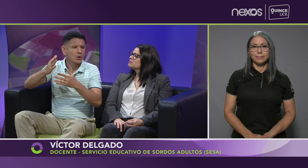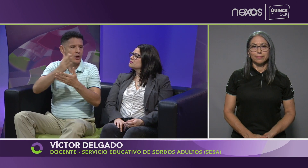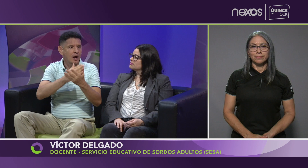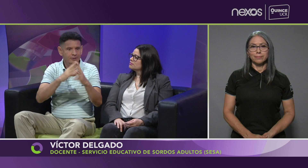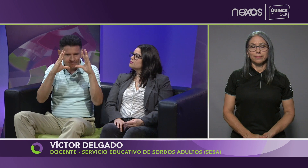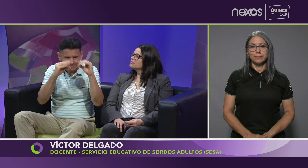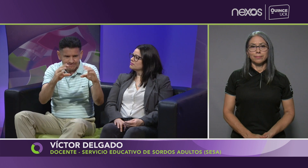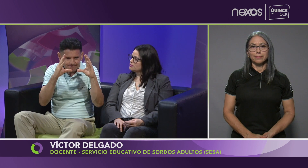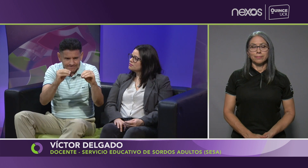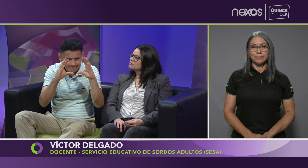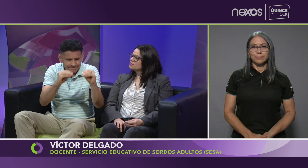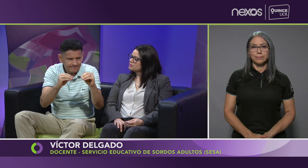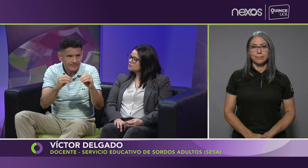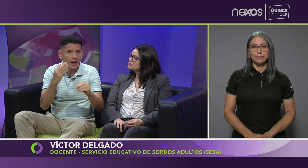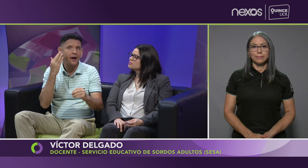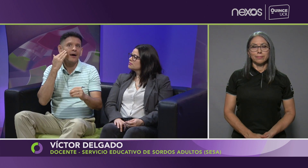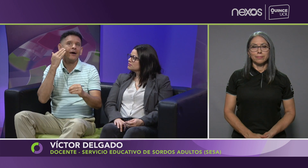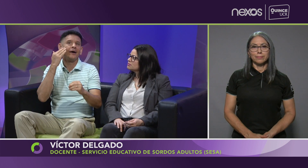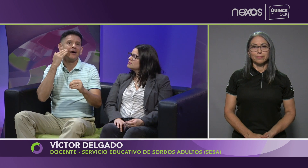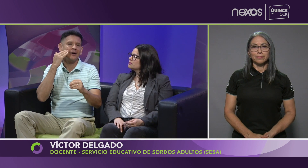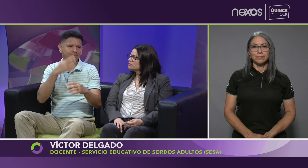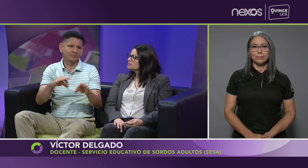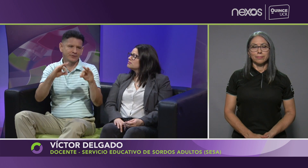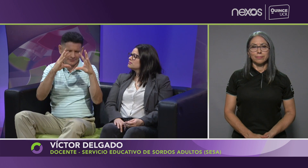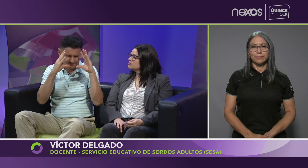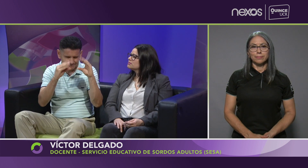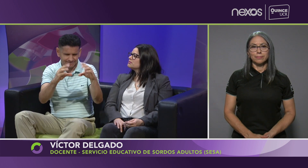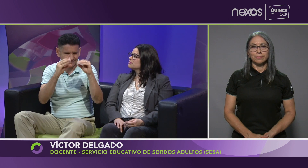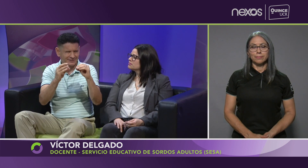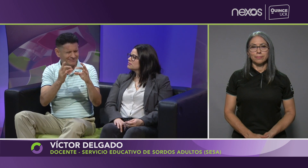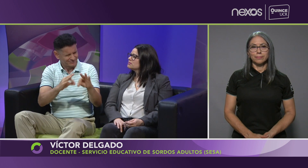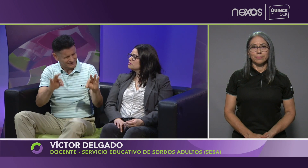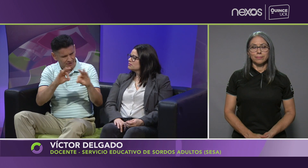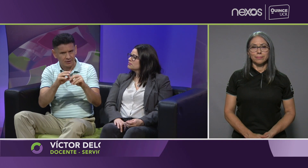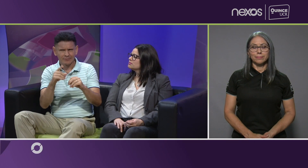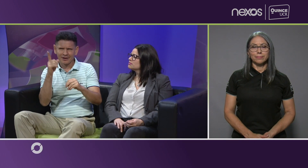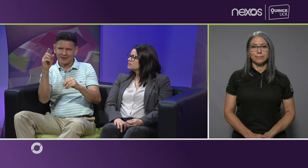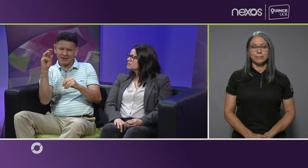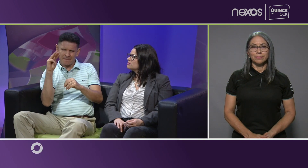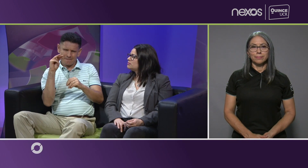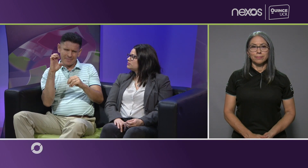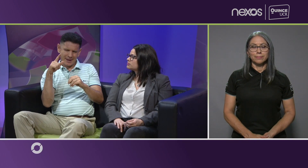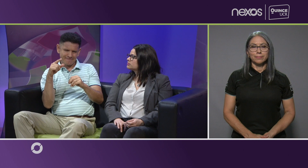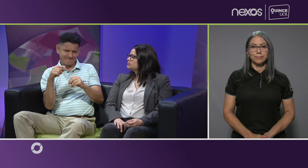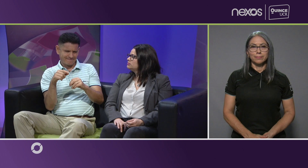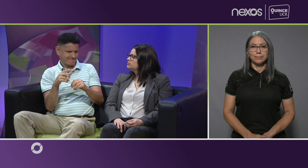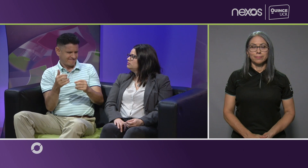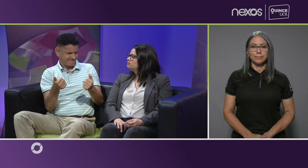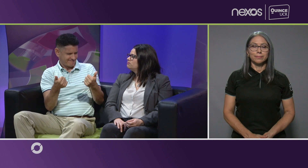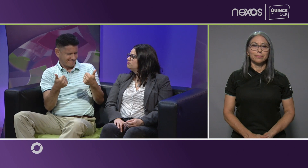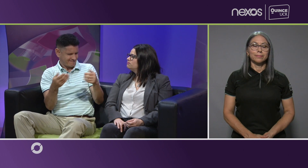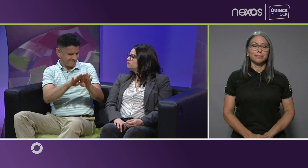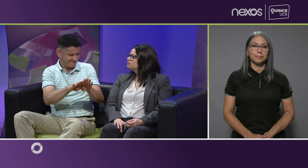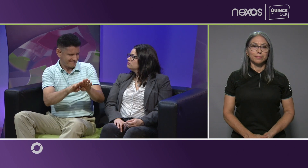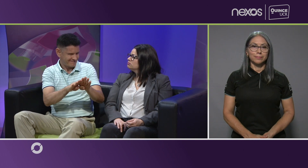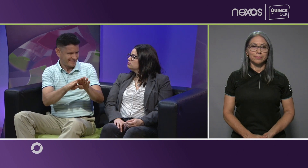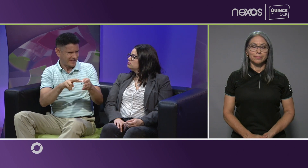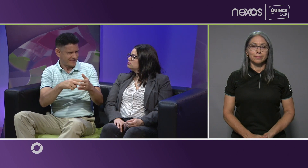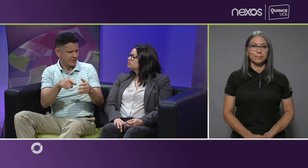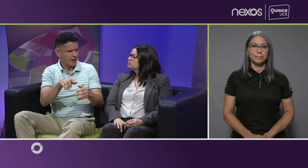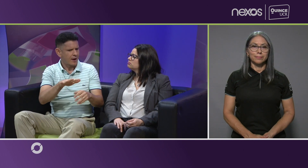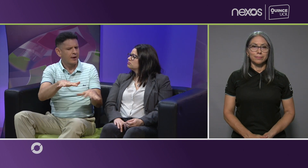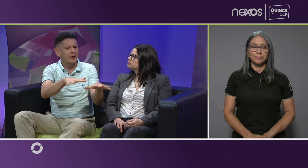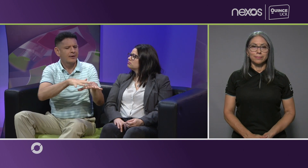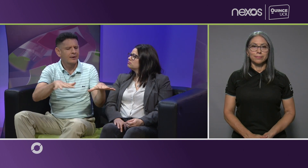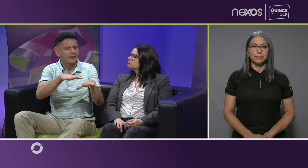sismos, informaciones diversas. Y es muy importante que puedan acceder a esas informaciones. Y el MEP, de cerrarse esa,